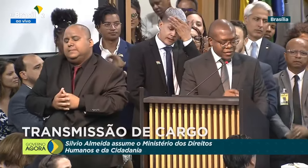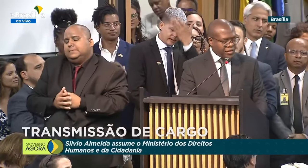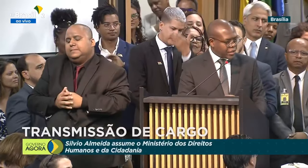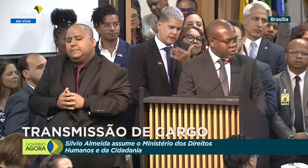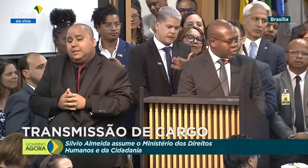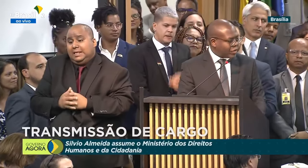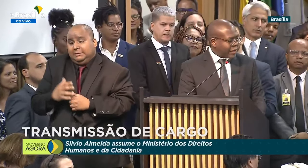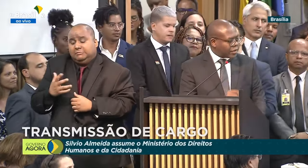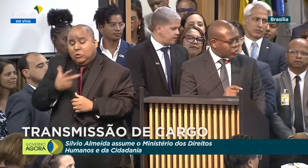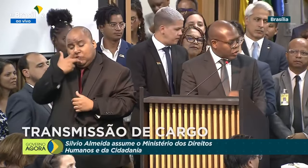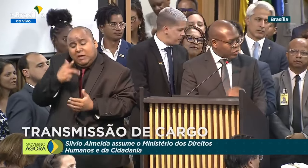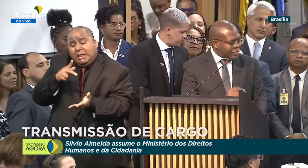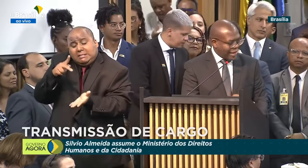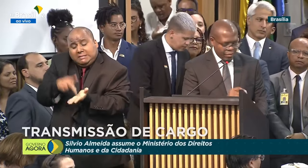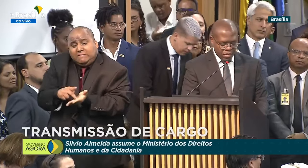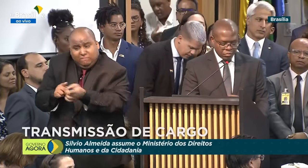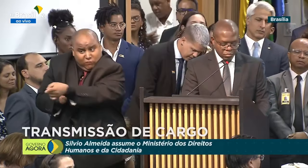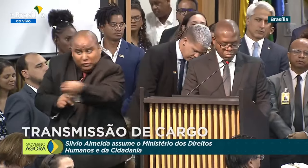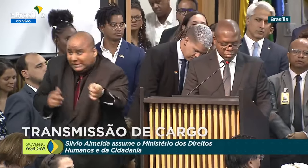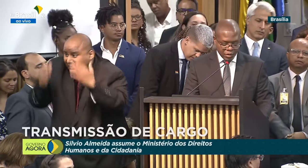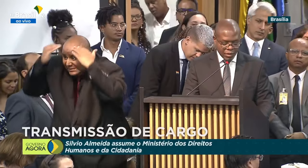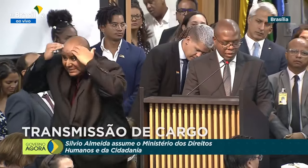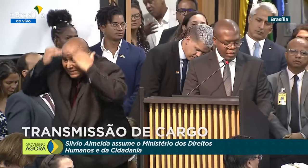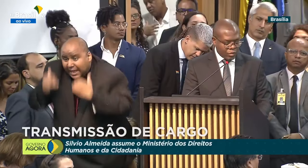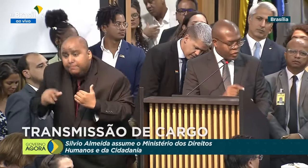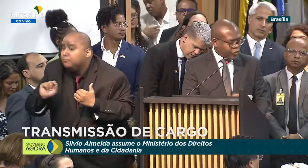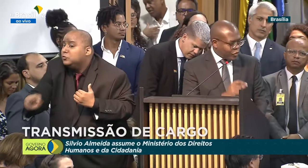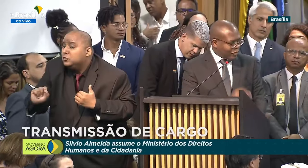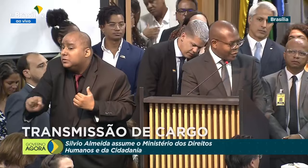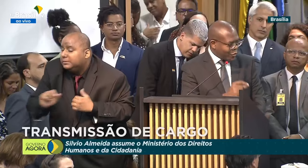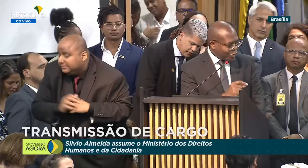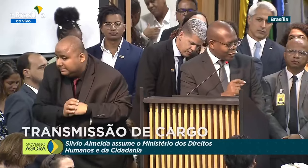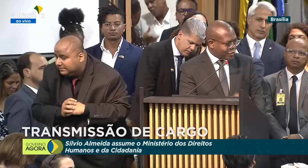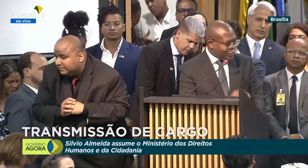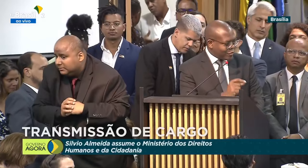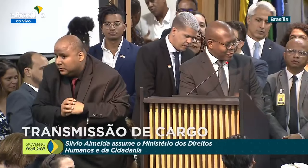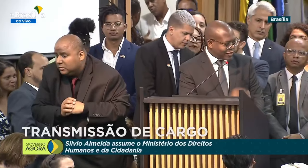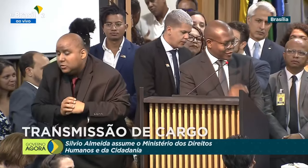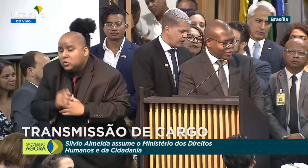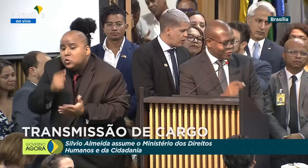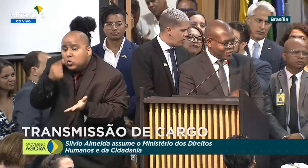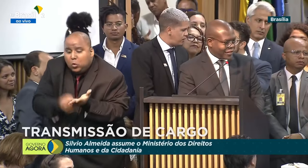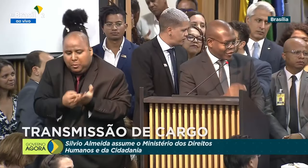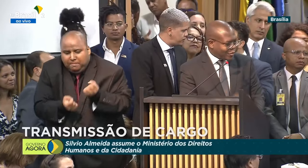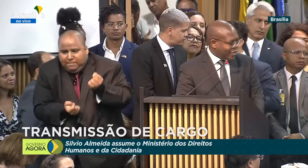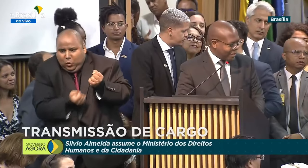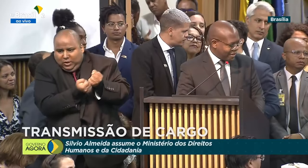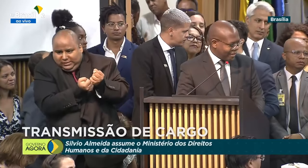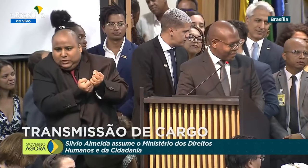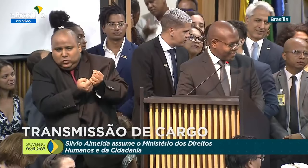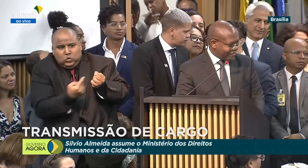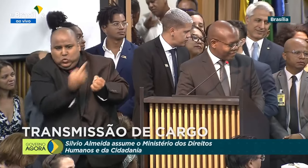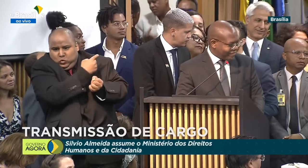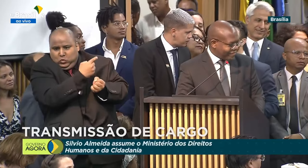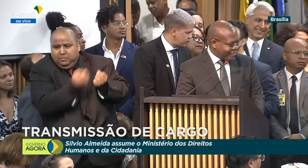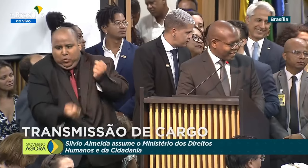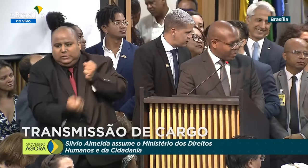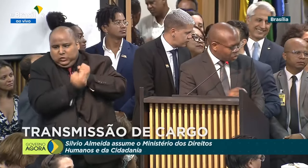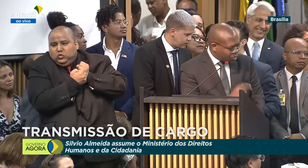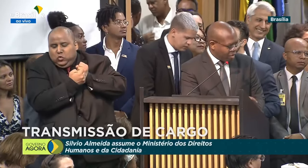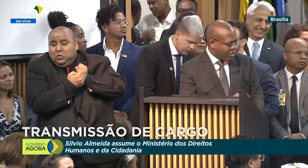nesse sentido eu quero que todos saibam E com isso vou contar com compromisso do meu assessor especial de Mário Miranda